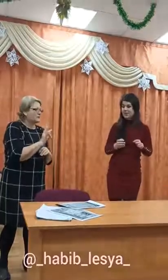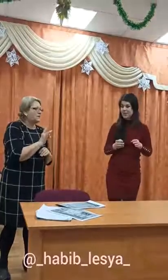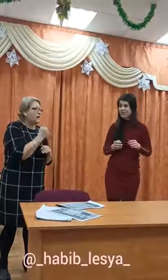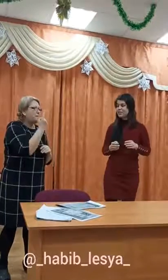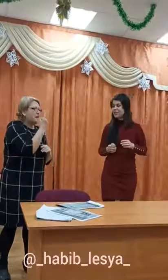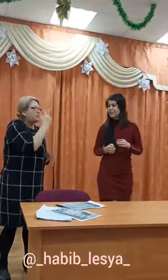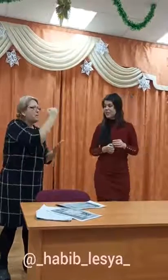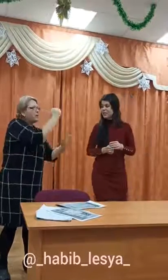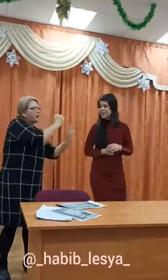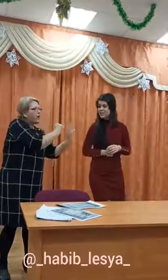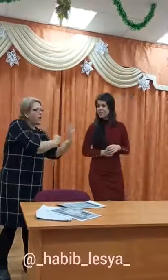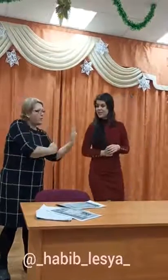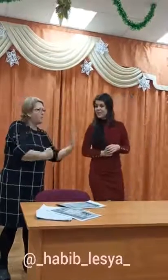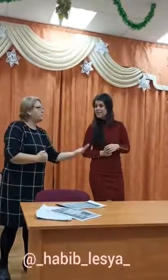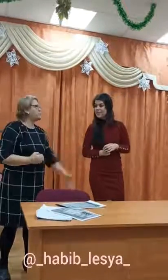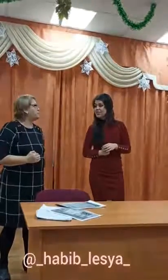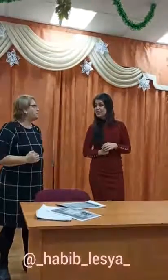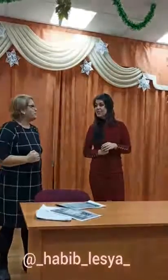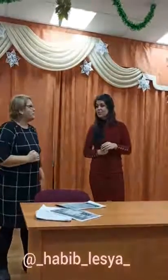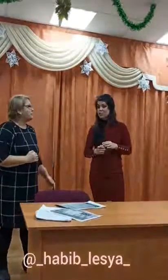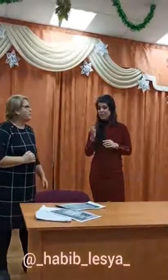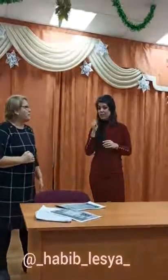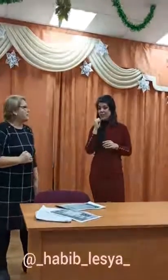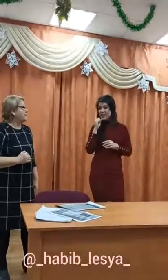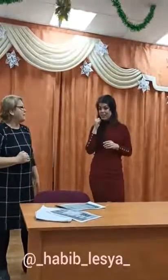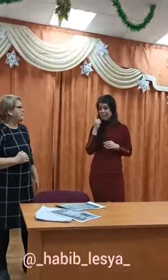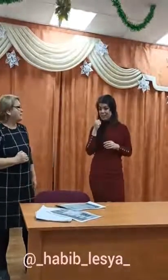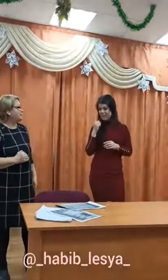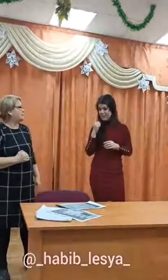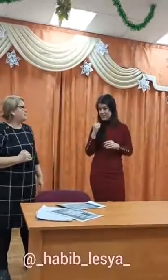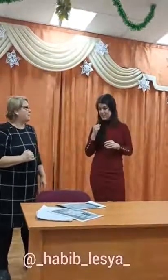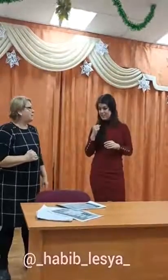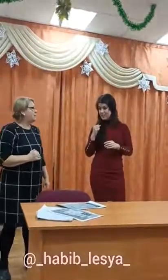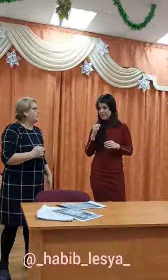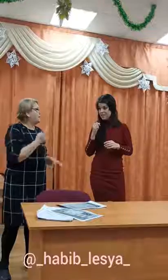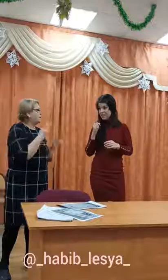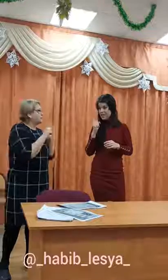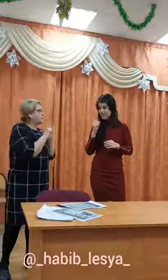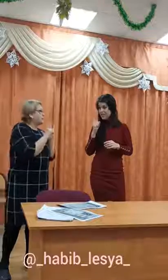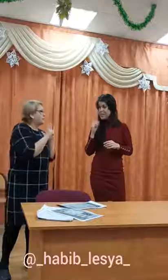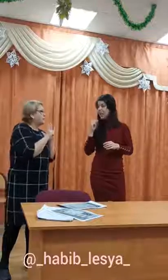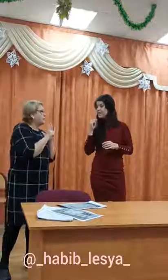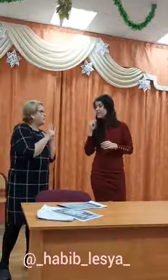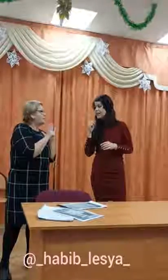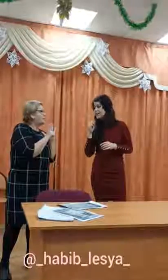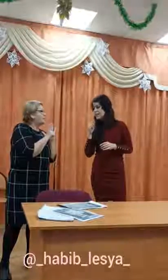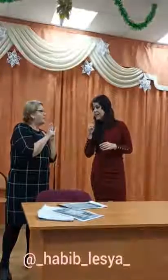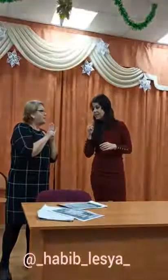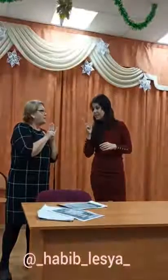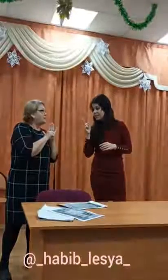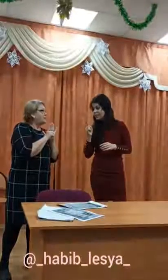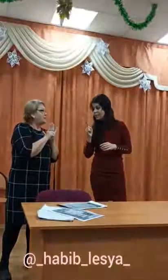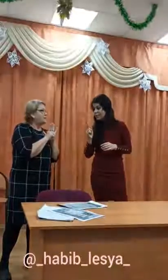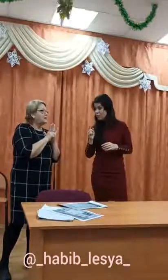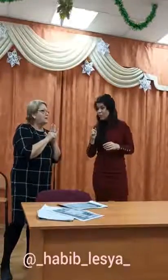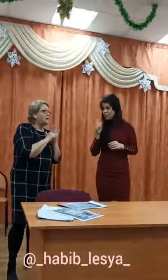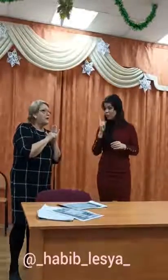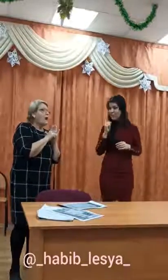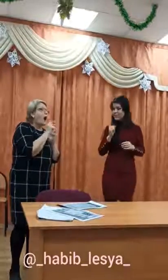То есть за 6 тысяч рублей ты вкладываешь один раз. Один раз вкладываешь эти $90, только один